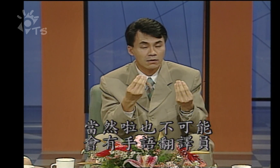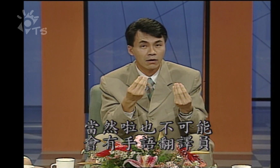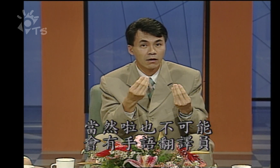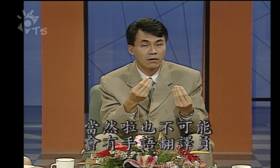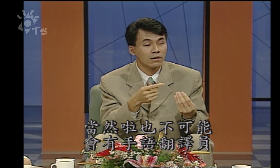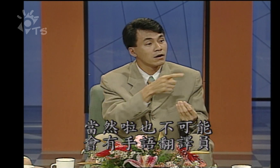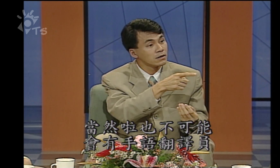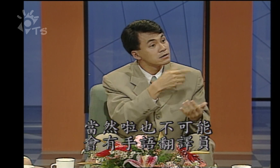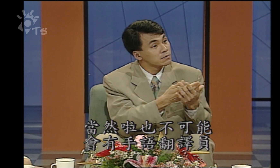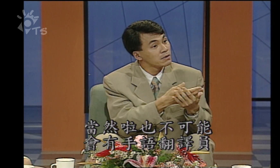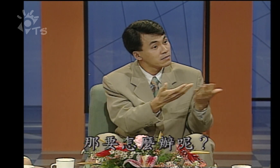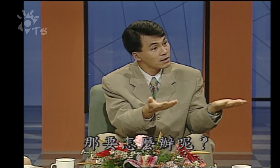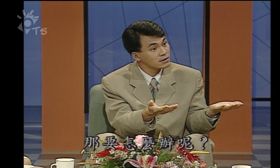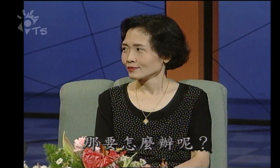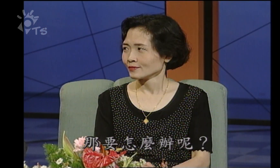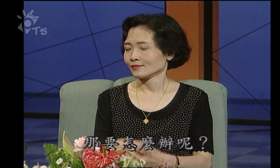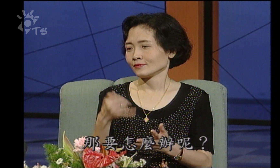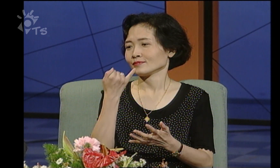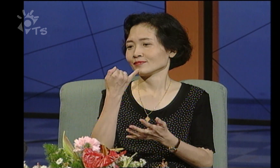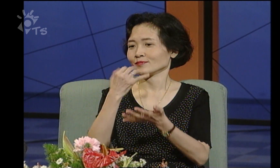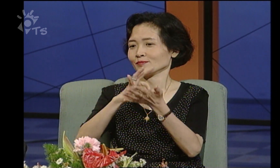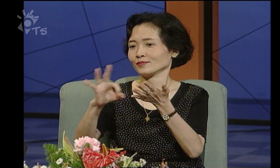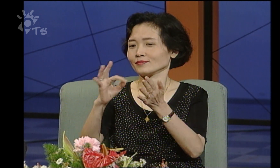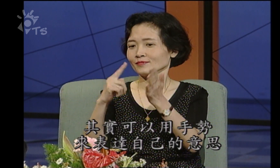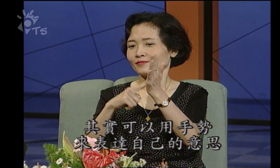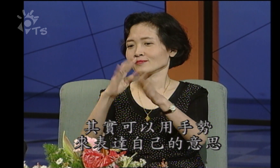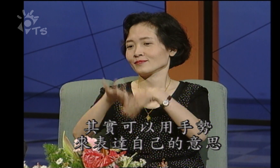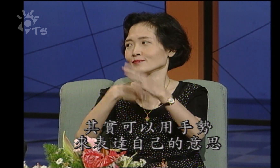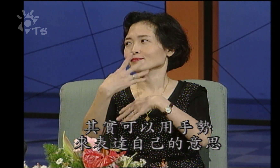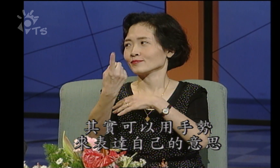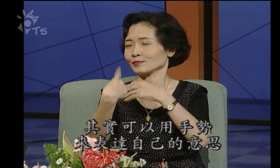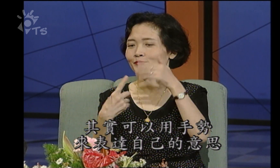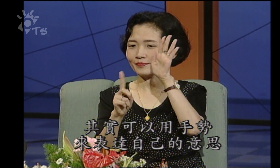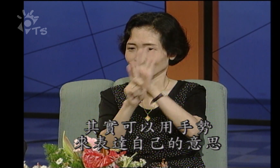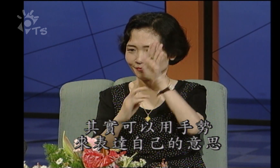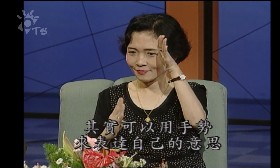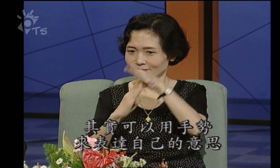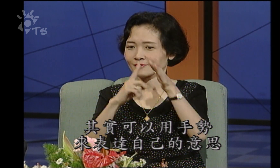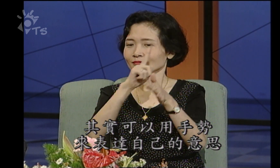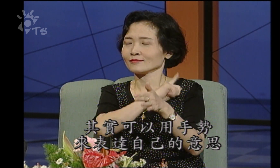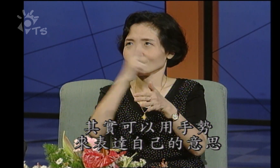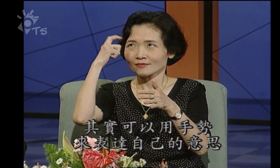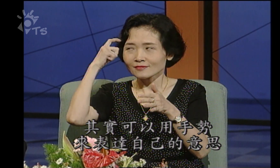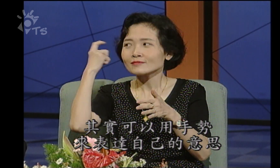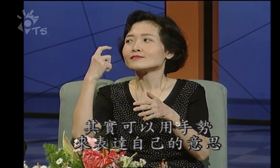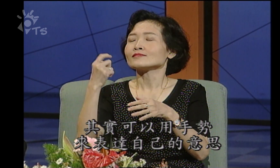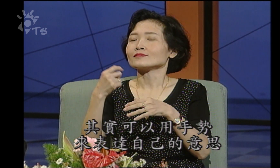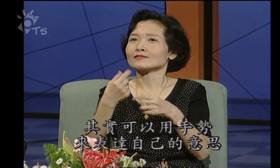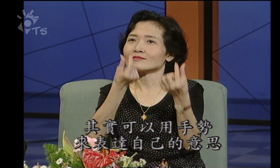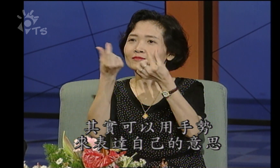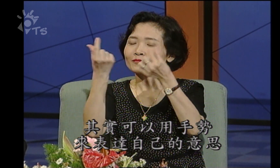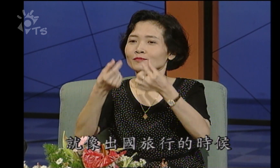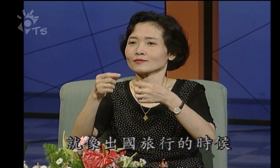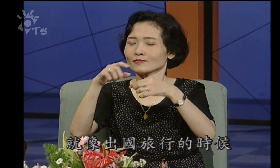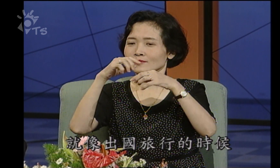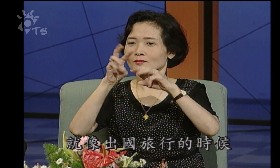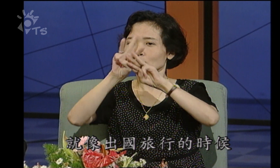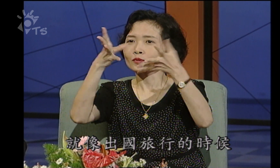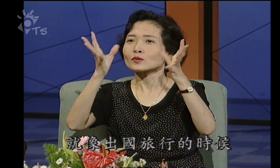员，那怎么办呢？ 其实啊，可以用手势来表达自己的意思啊。 嗯 啊，就像出国旅行的